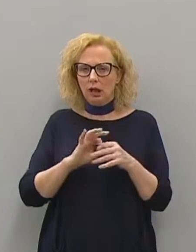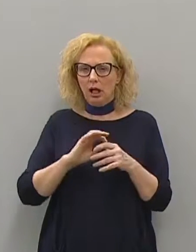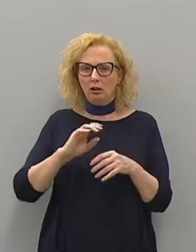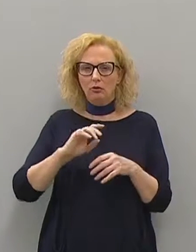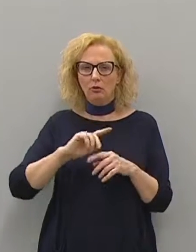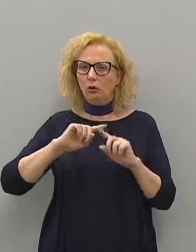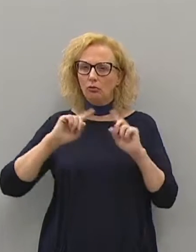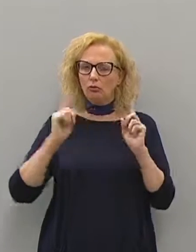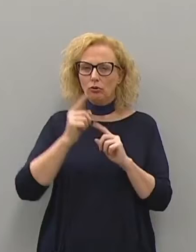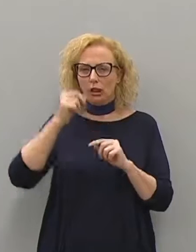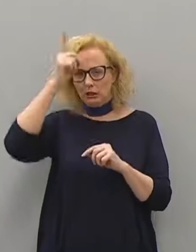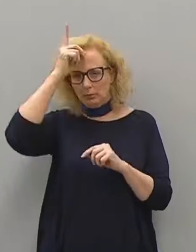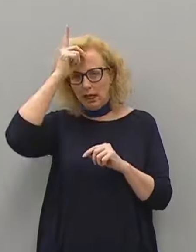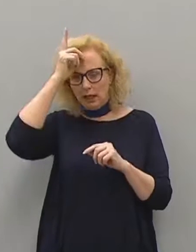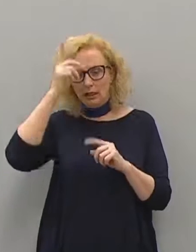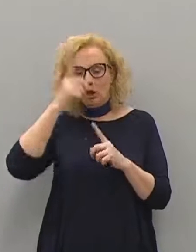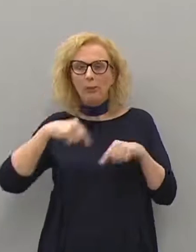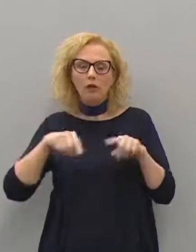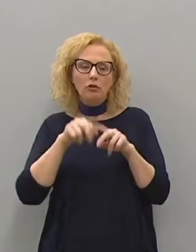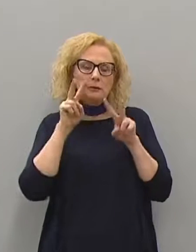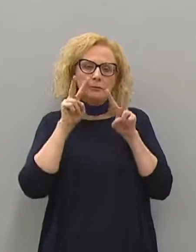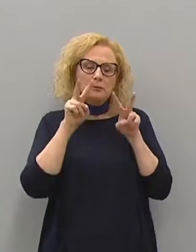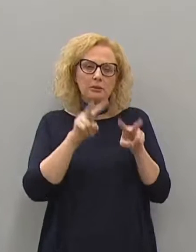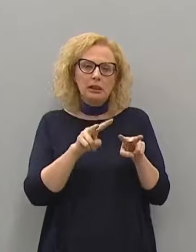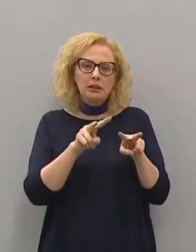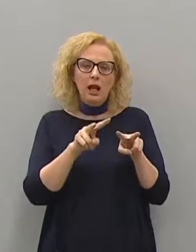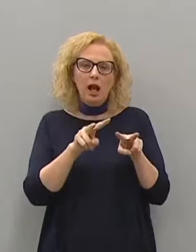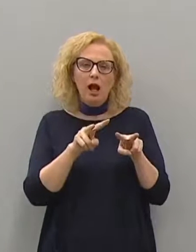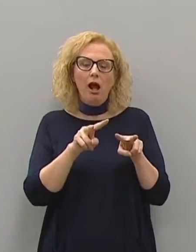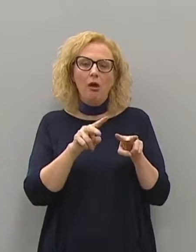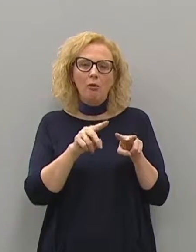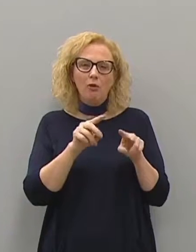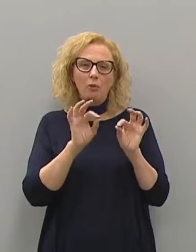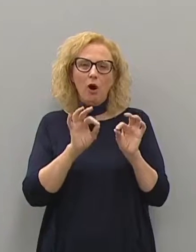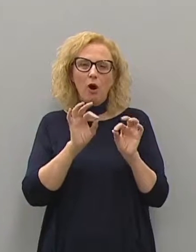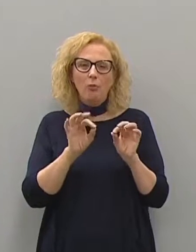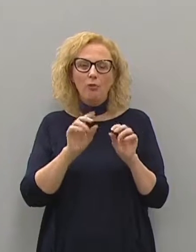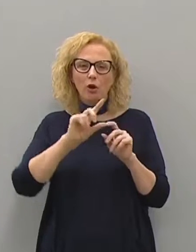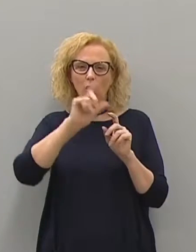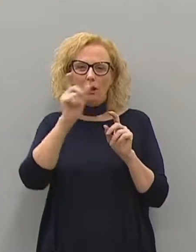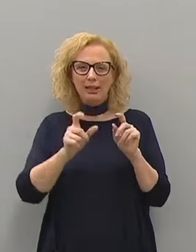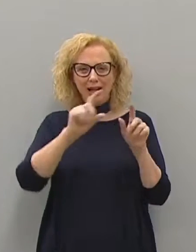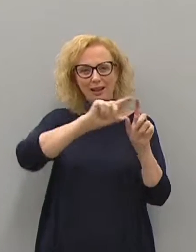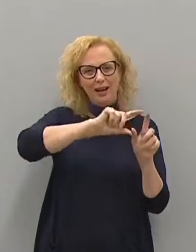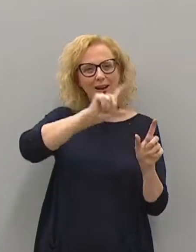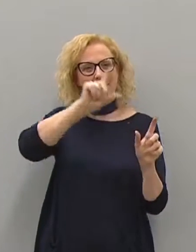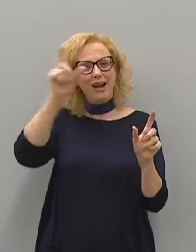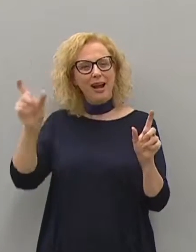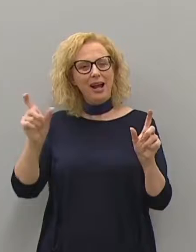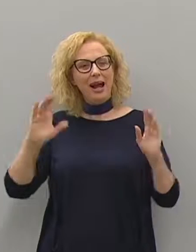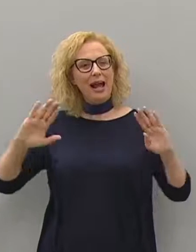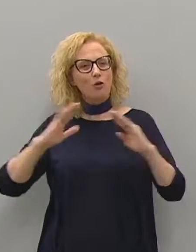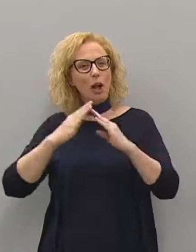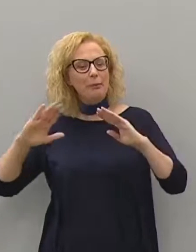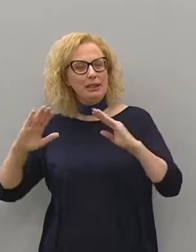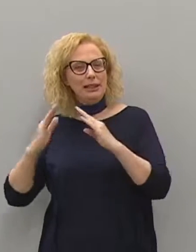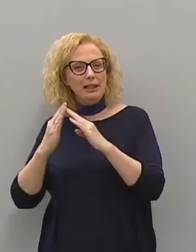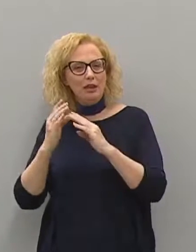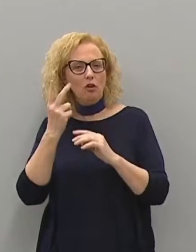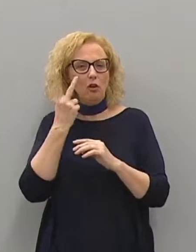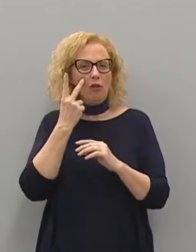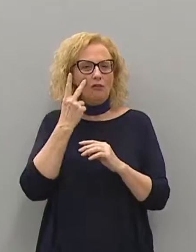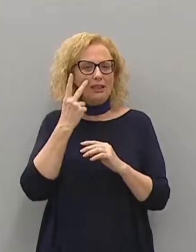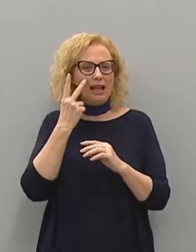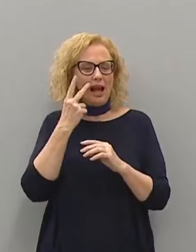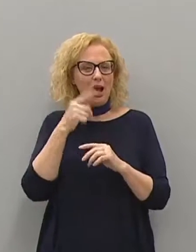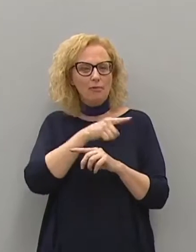che quello che noi stiamo osservando soprattutto l'acqua pime quindi come diceva presidente frigo di compreso che è stato